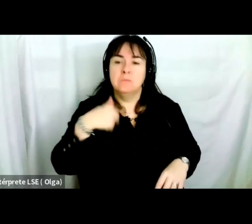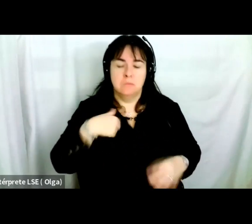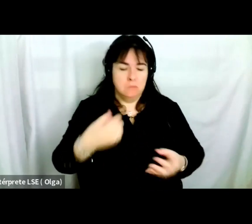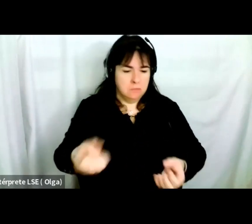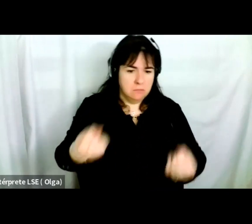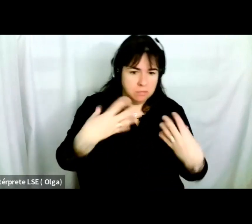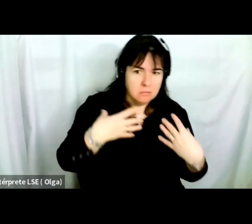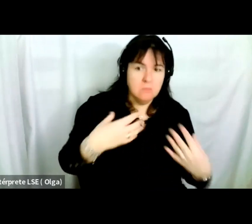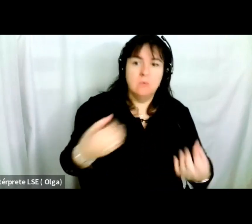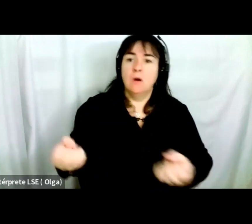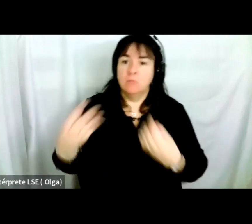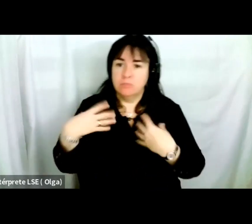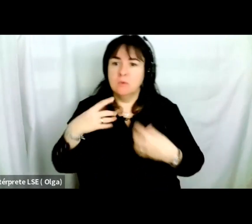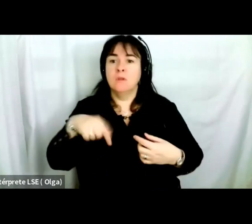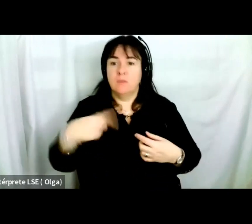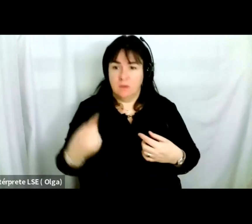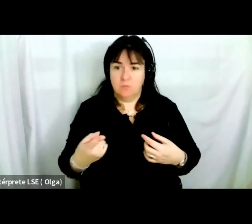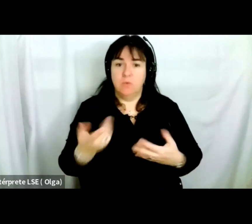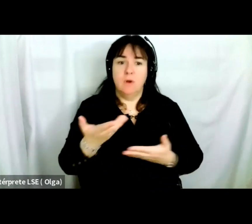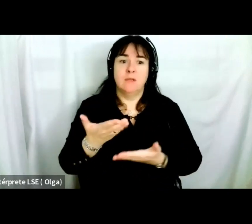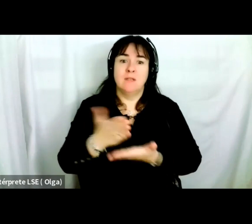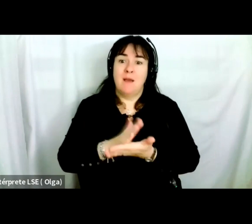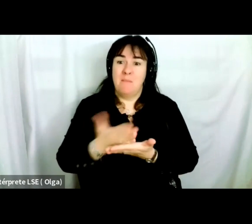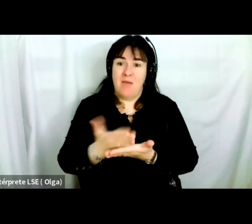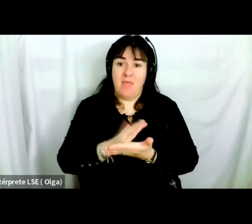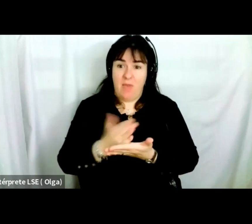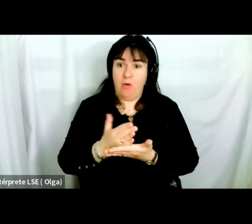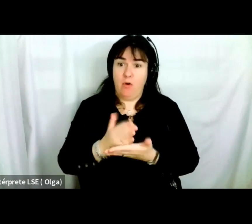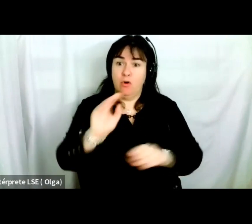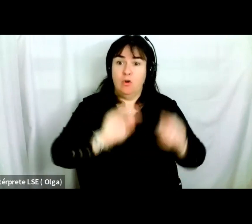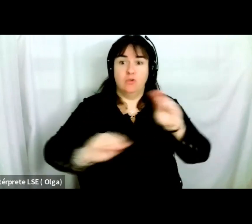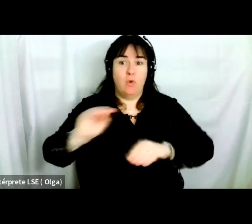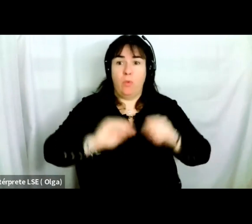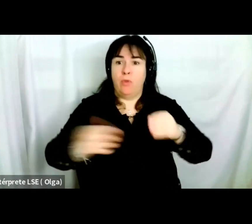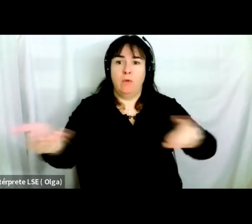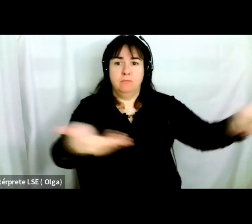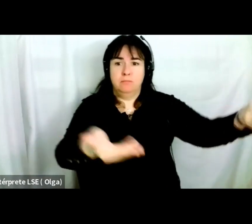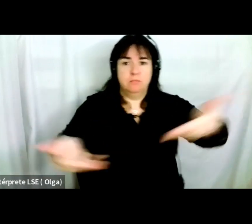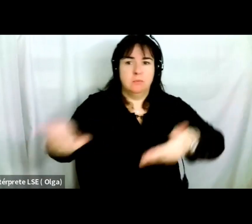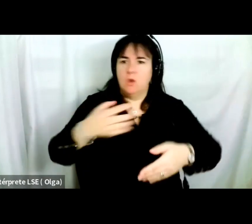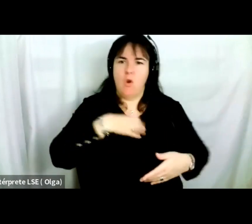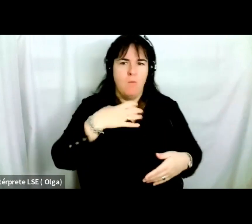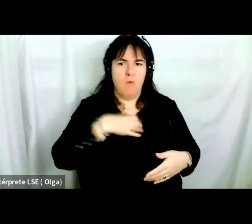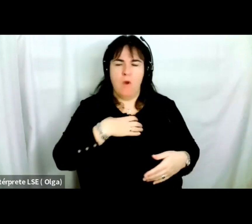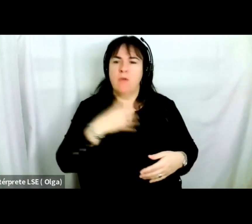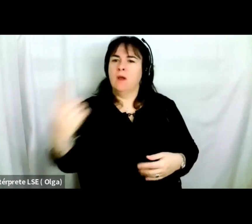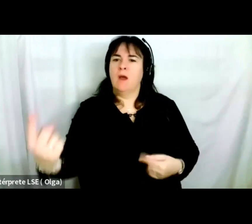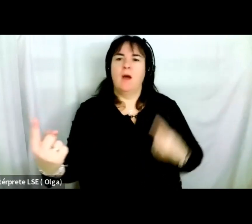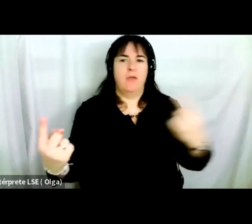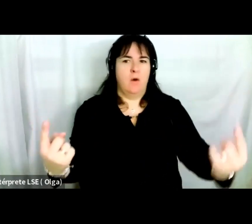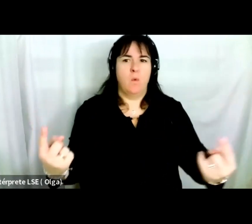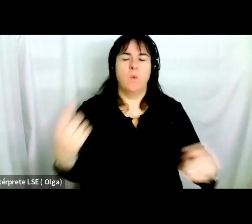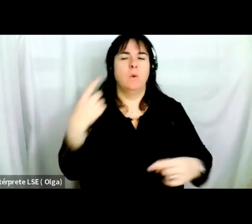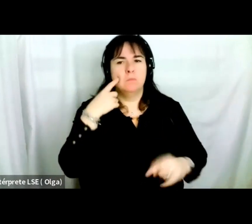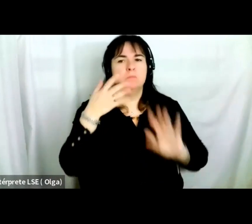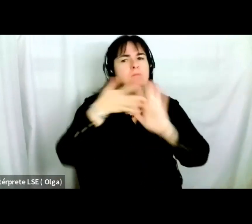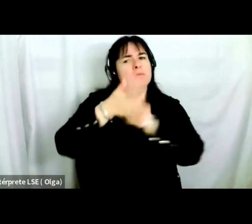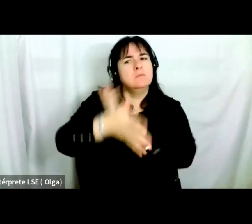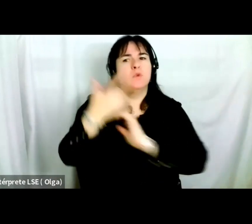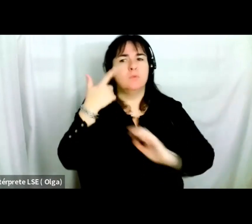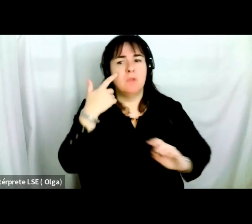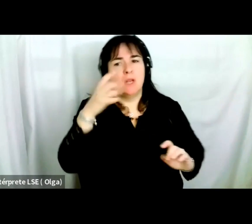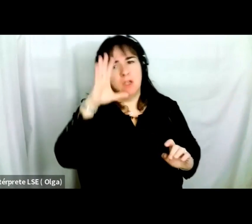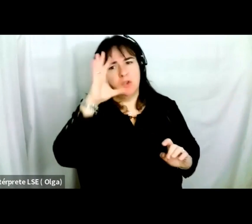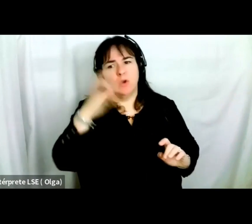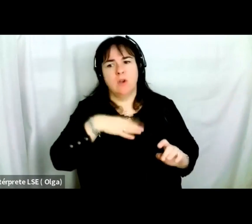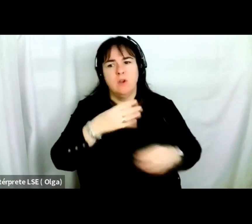soluciones, no por el mediador, porque el mediador no puede proponer nada, sino por las propias partes, es decir, cada uno va a decir, pues mira, yo creo que se podría hacer esto